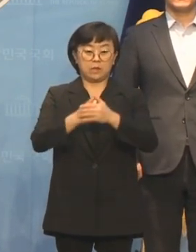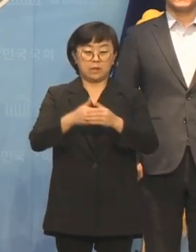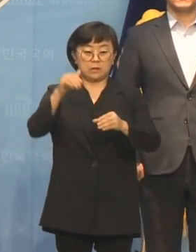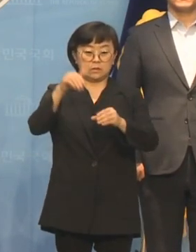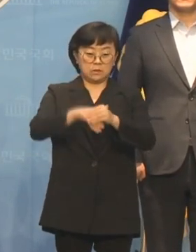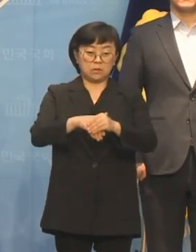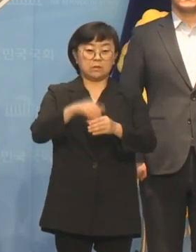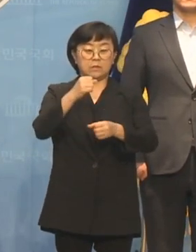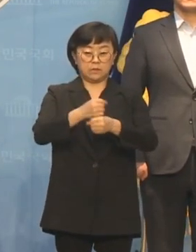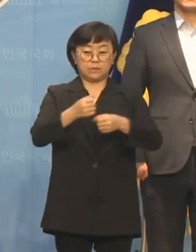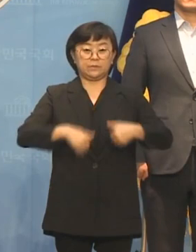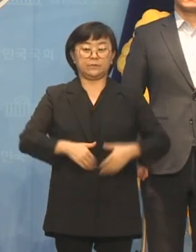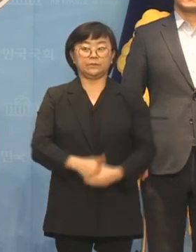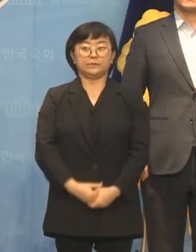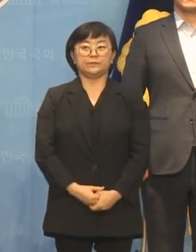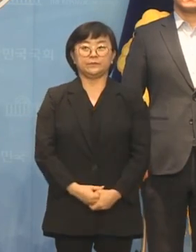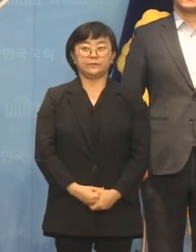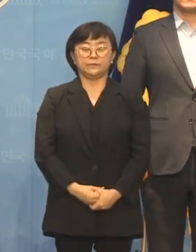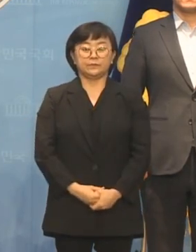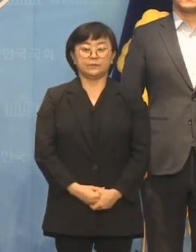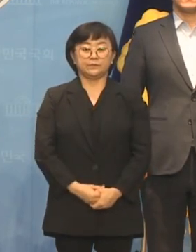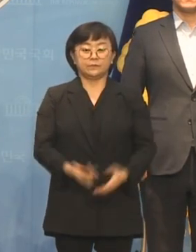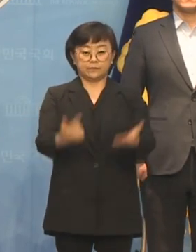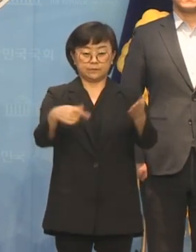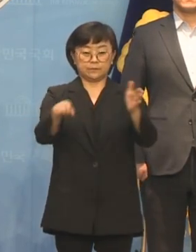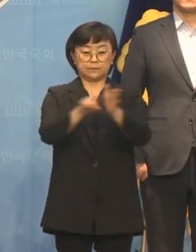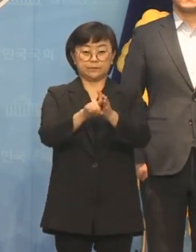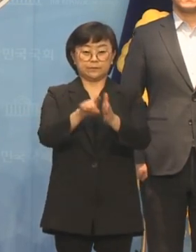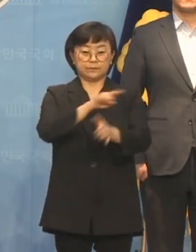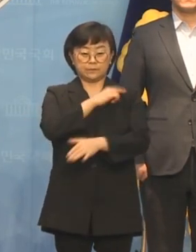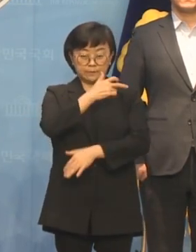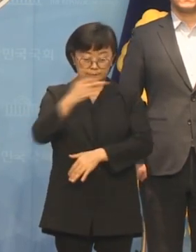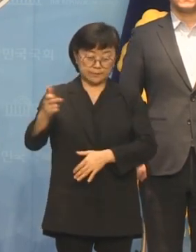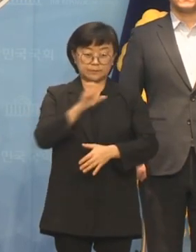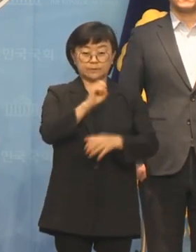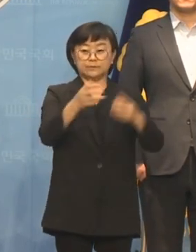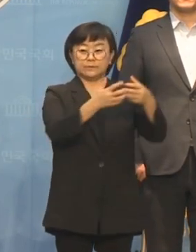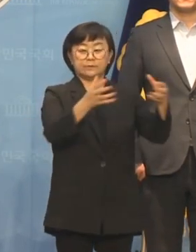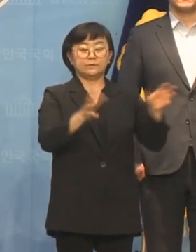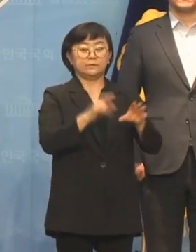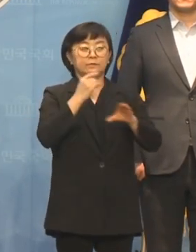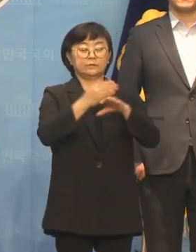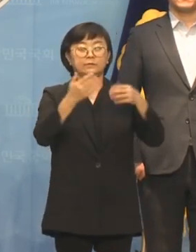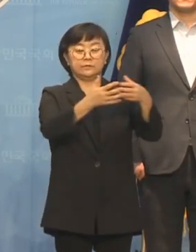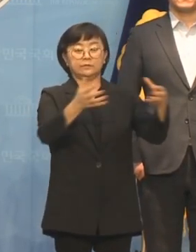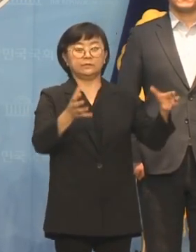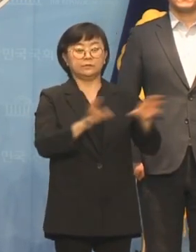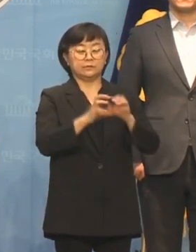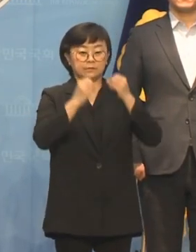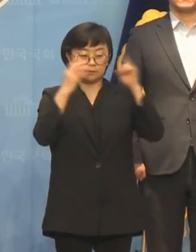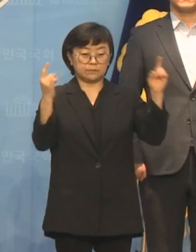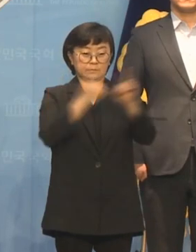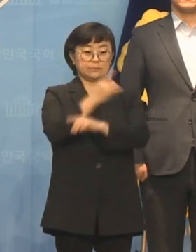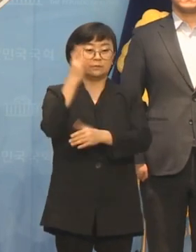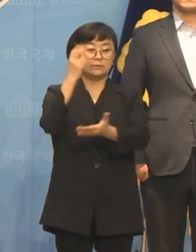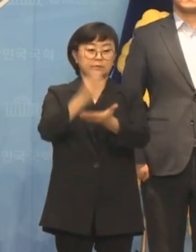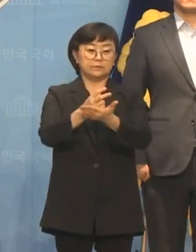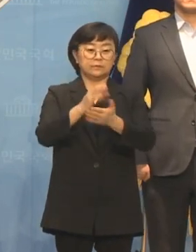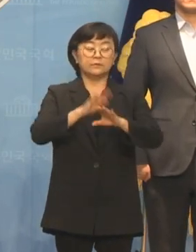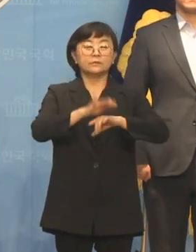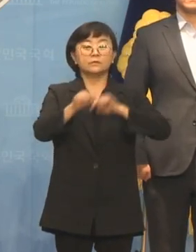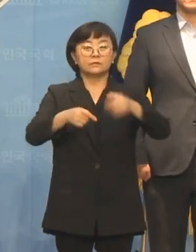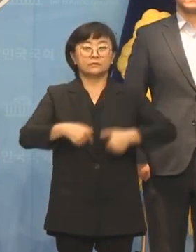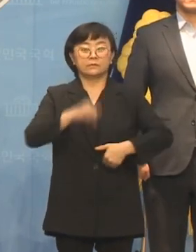총선을 만들어야 합니다. 그러기 위해서 가장 큰 야당인 민주당부터 개혁의 원칙을 지켜야